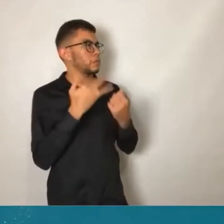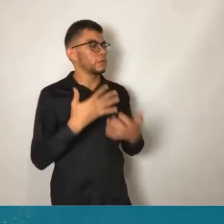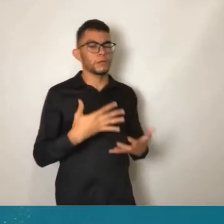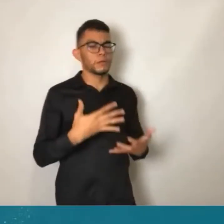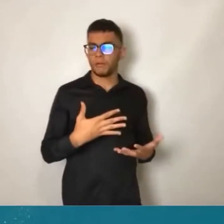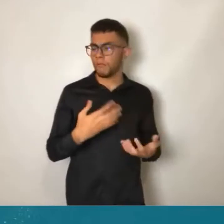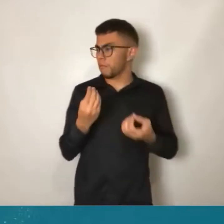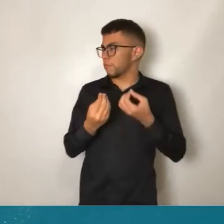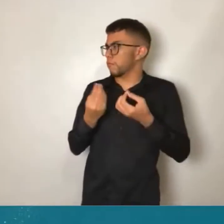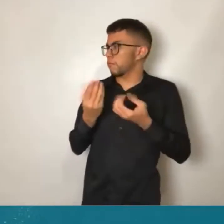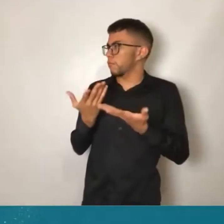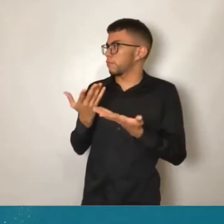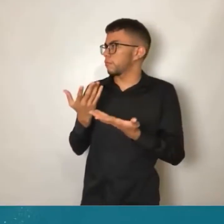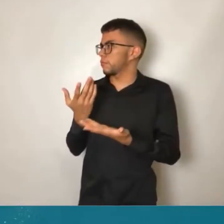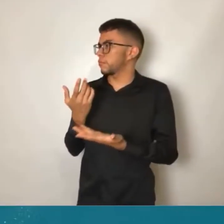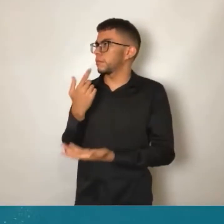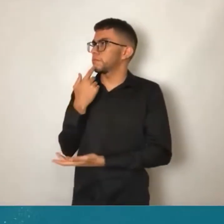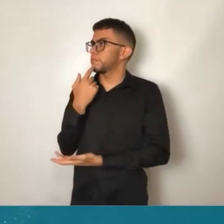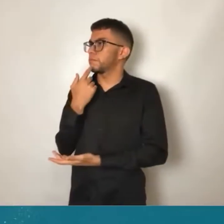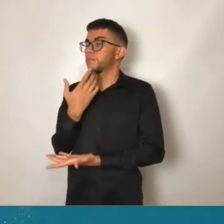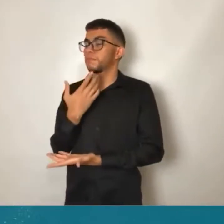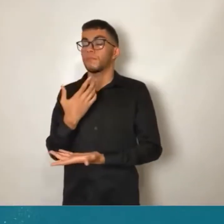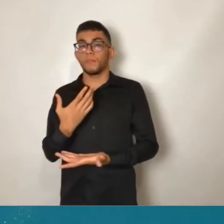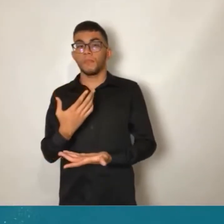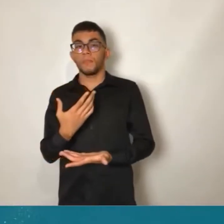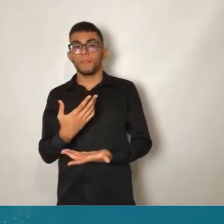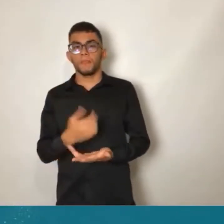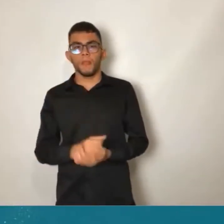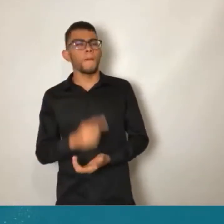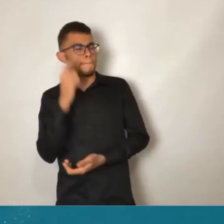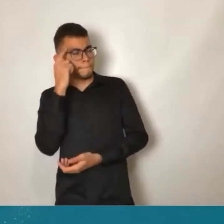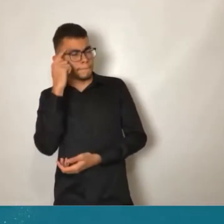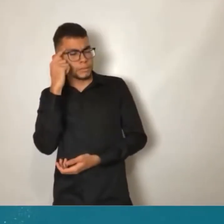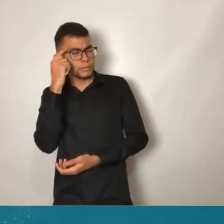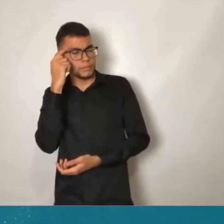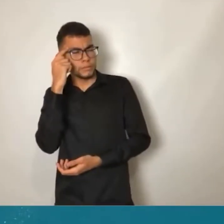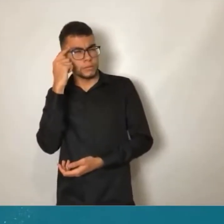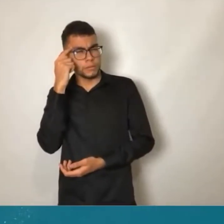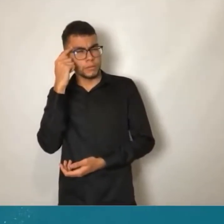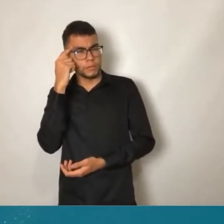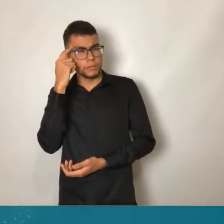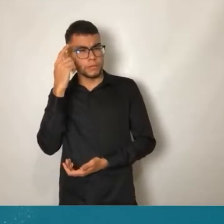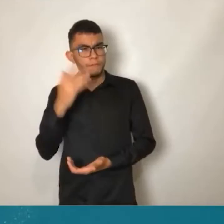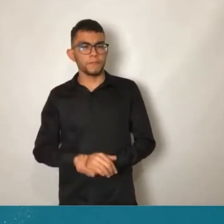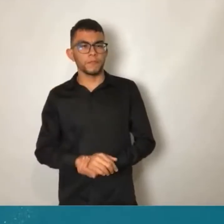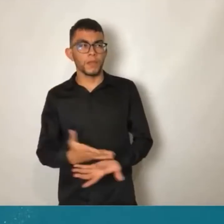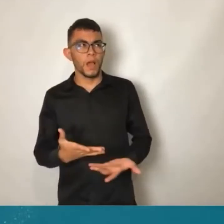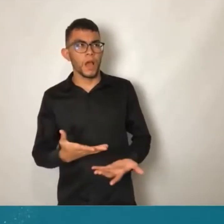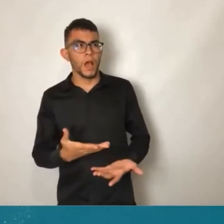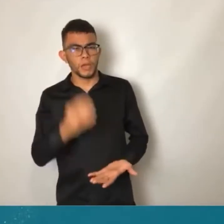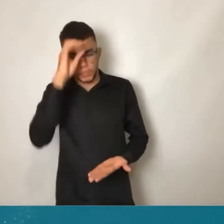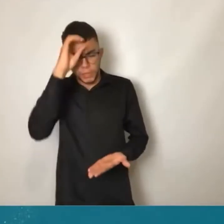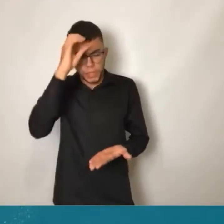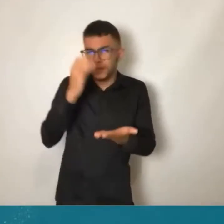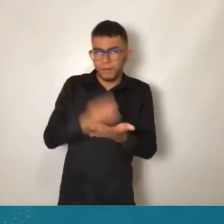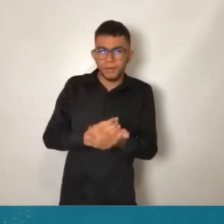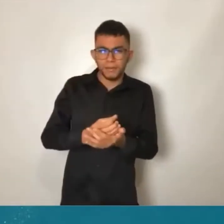José. A virgem chamava-se Maria. E entrando o anjo aonde ela estava,